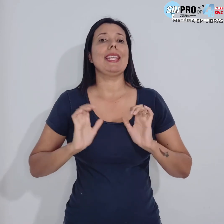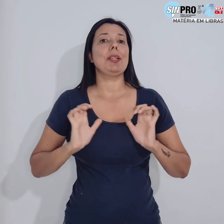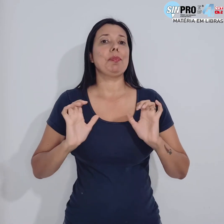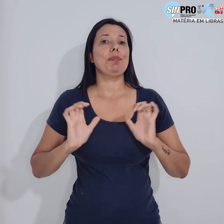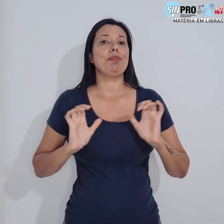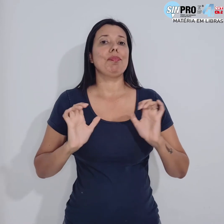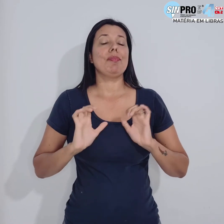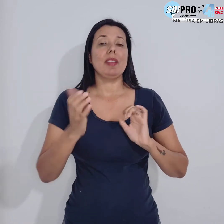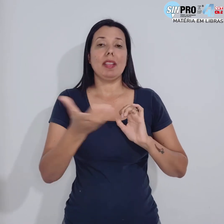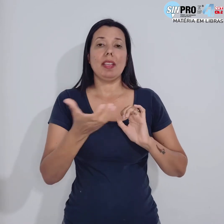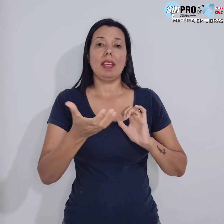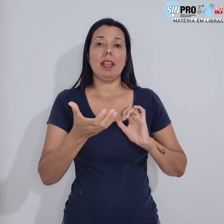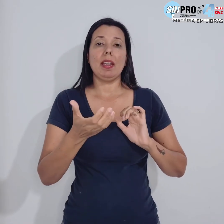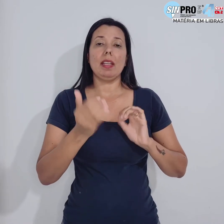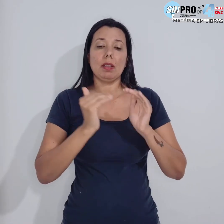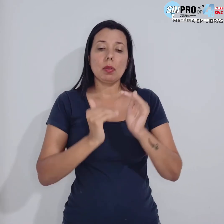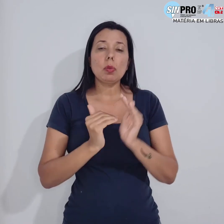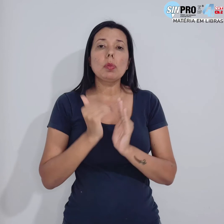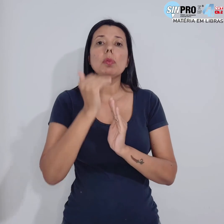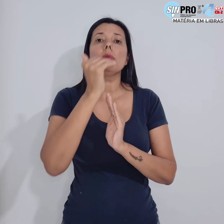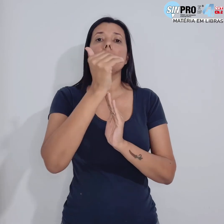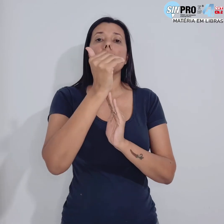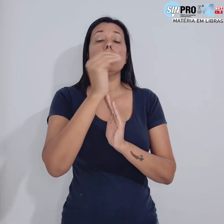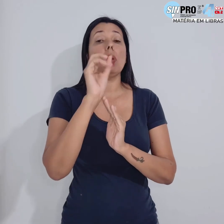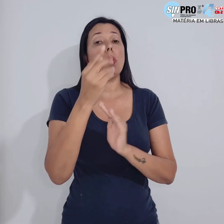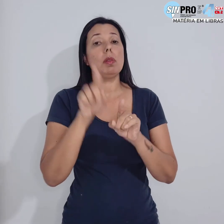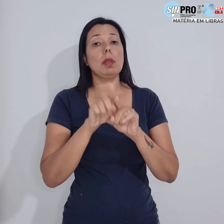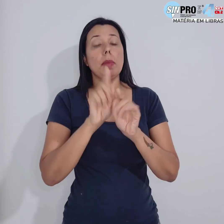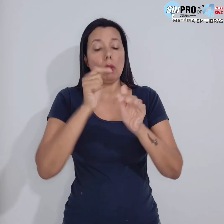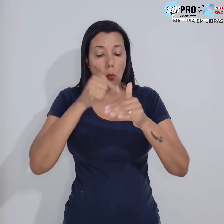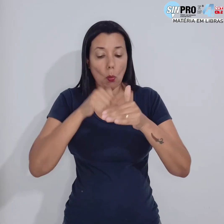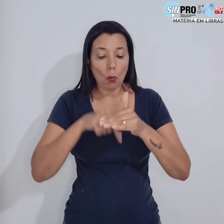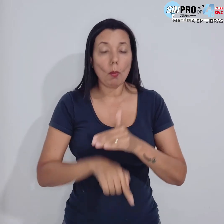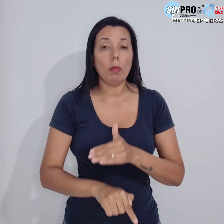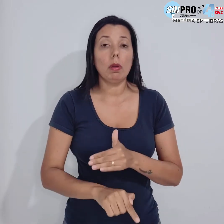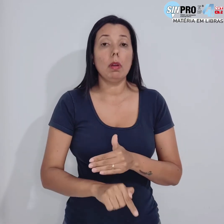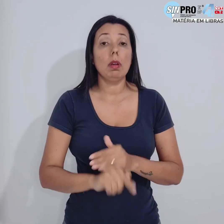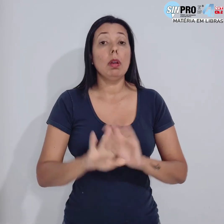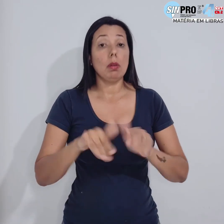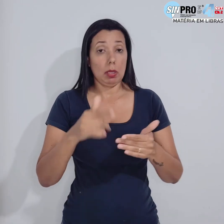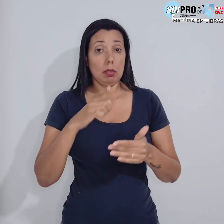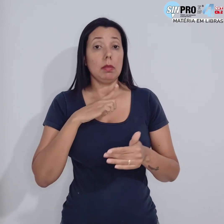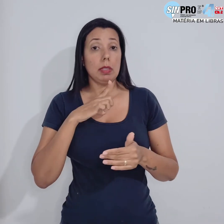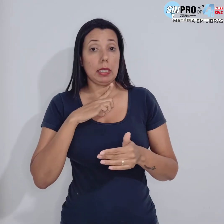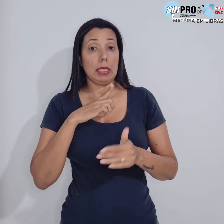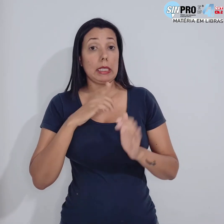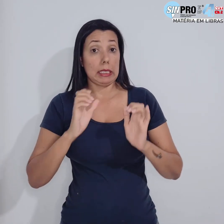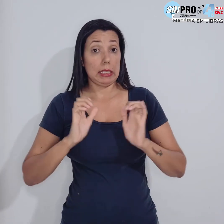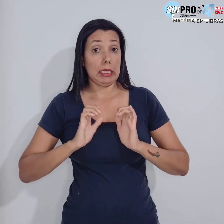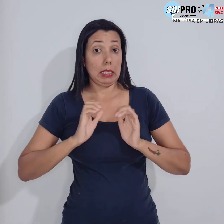suas terras e sobre o tempo limite de demarcação de terras e áreas indígenas, que são